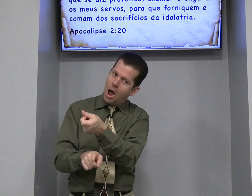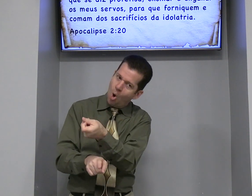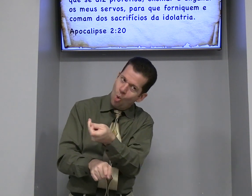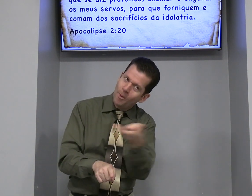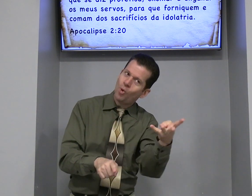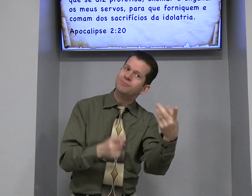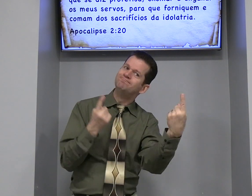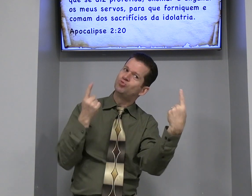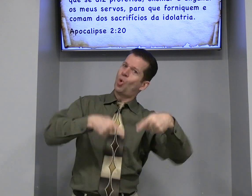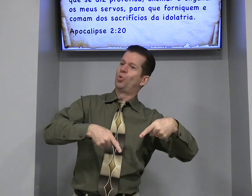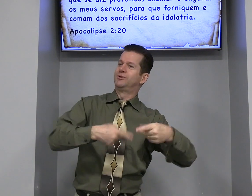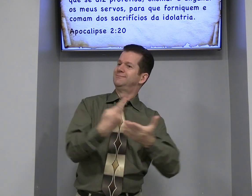também algumas